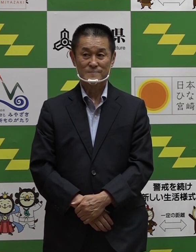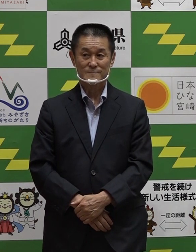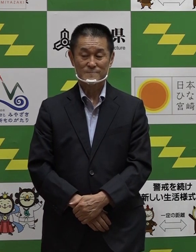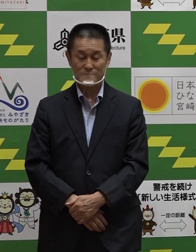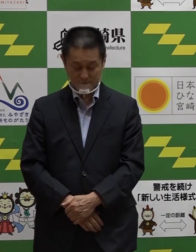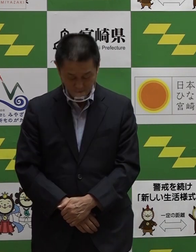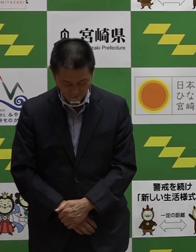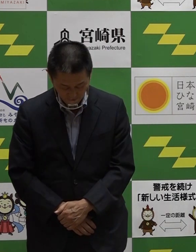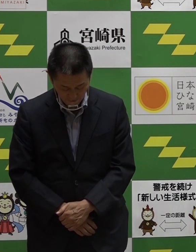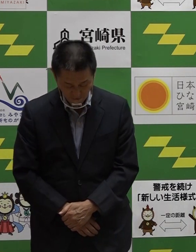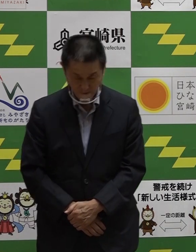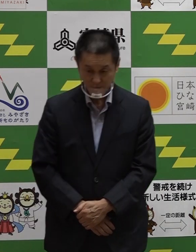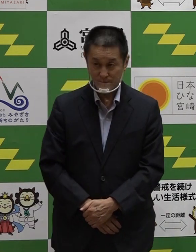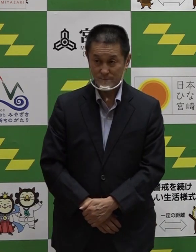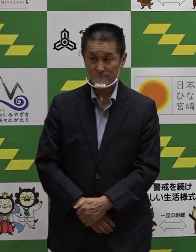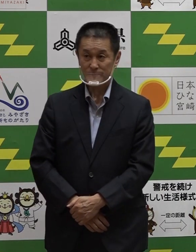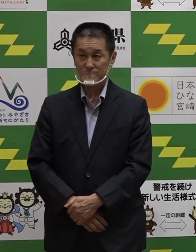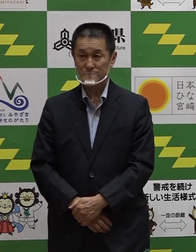はい、